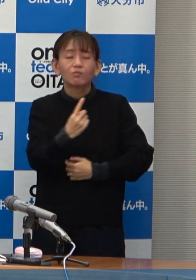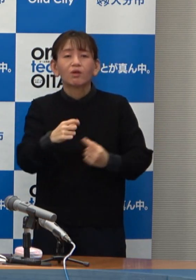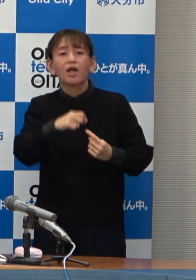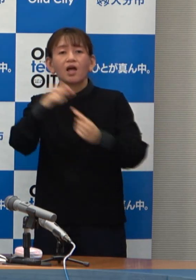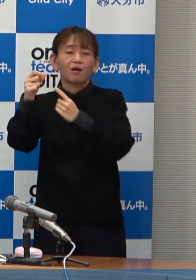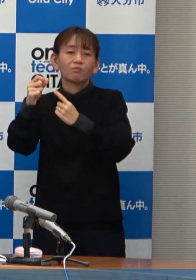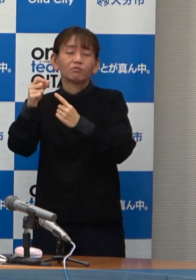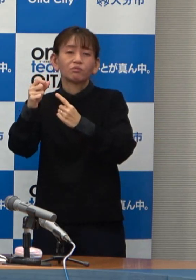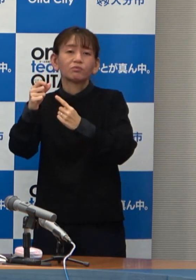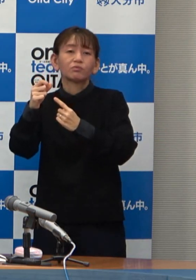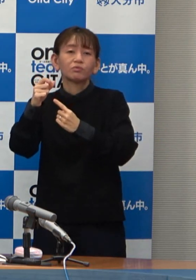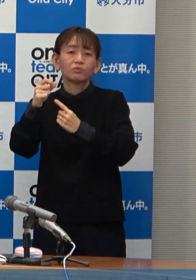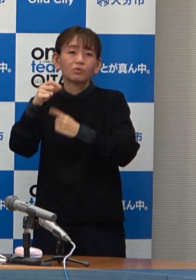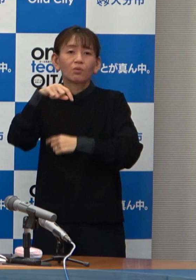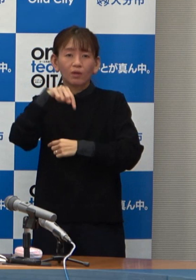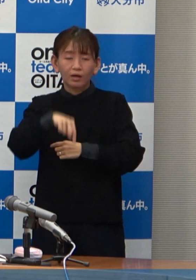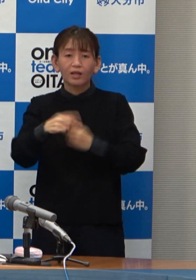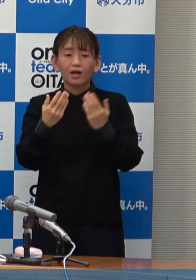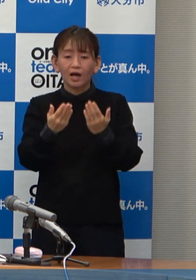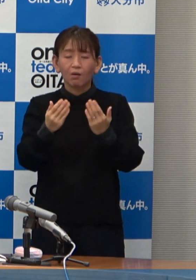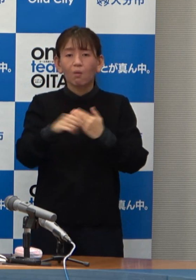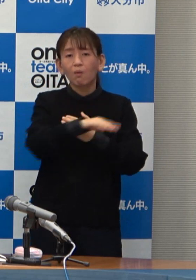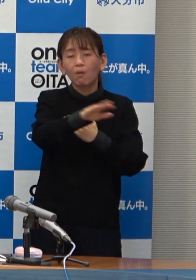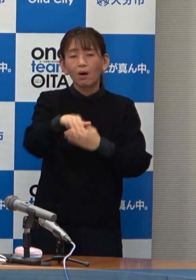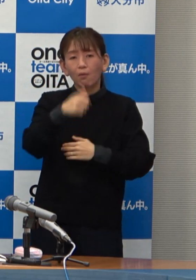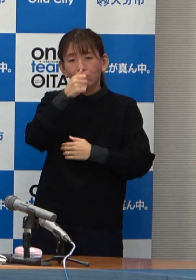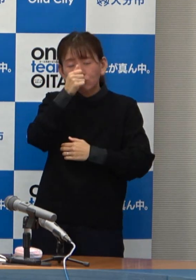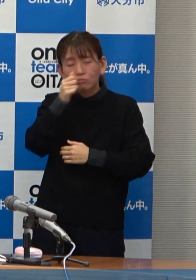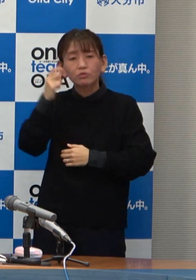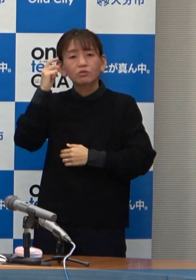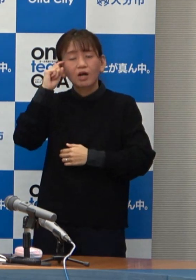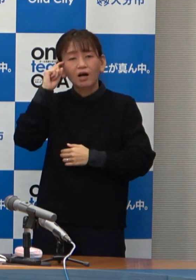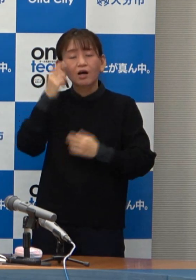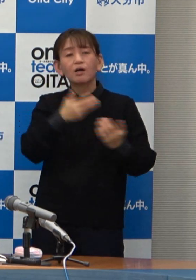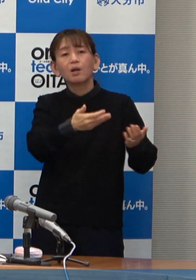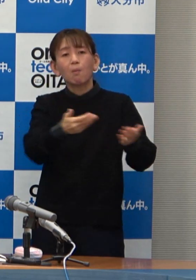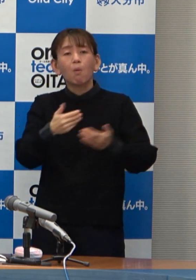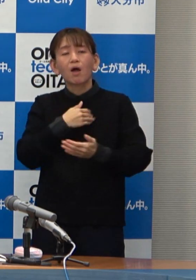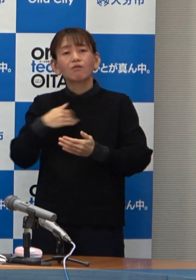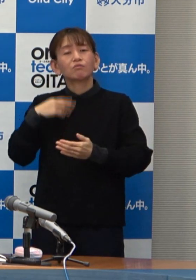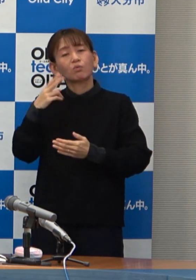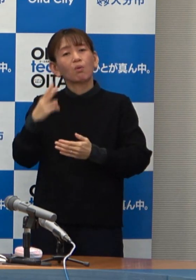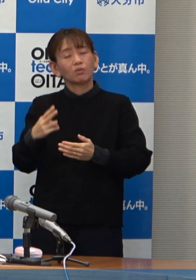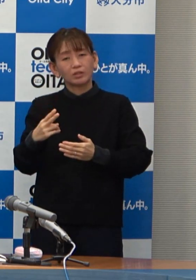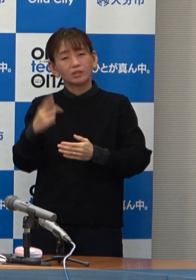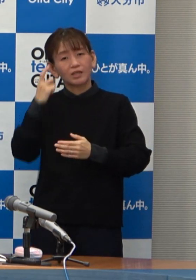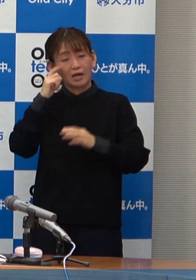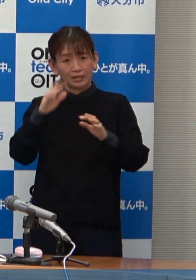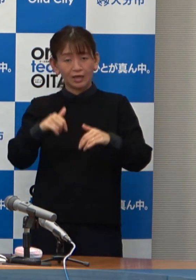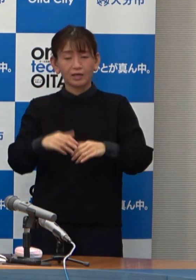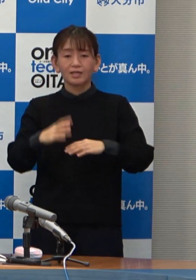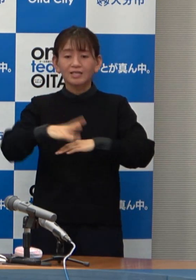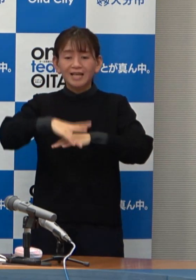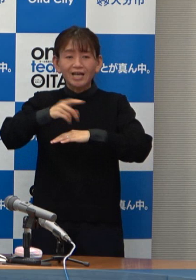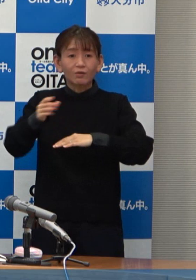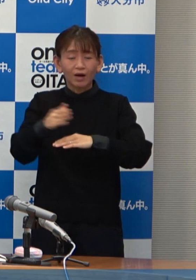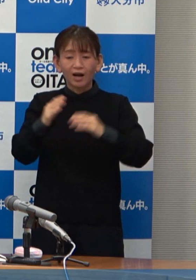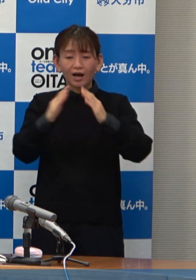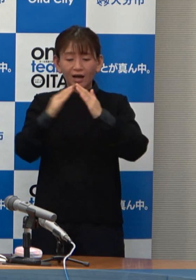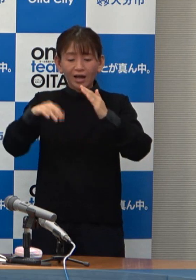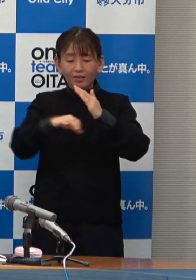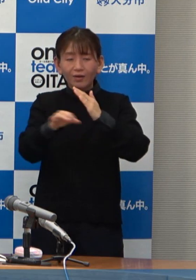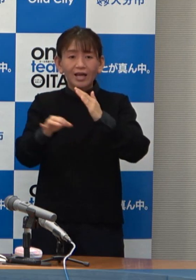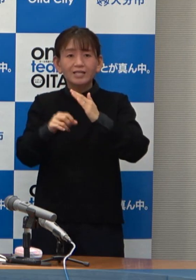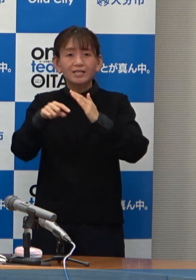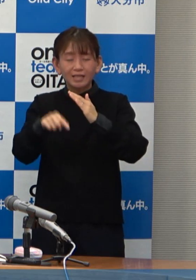であの学校側も十分考えていただけるんではなかろうかと最初の段階から経済的に世帯